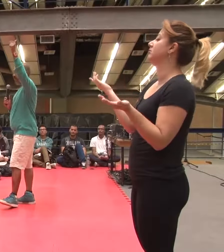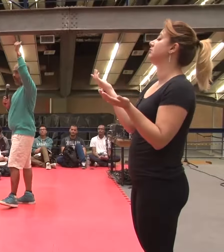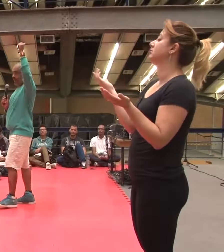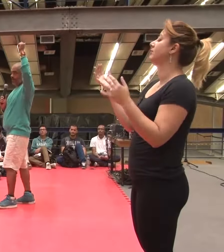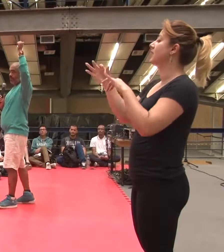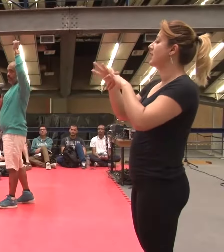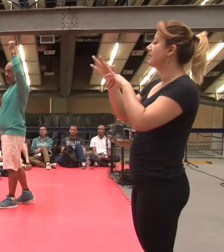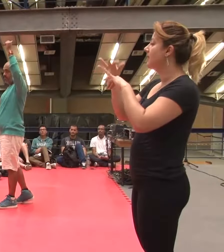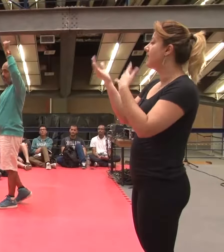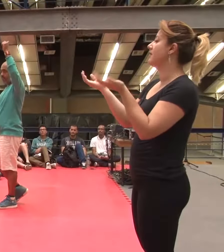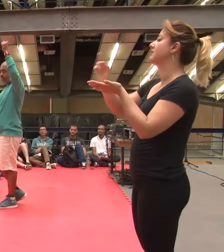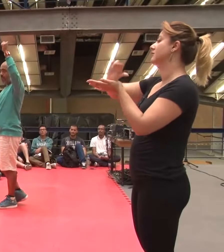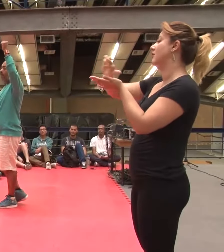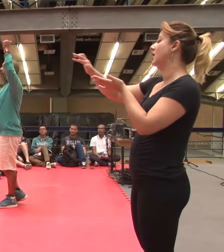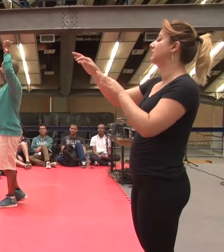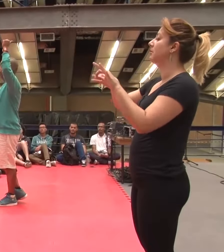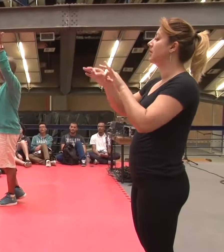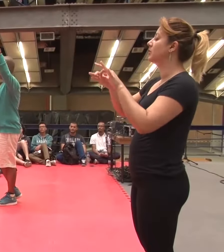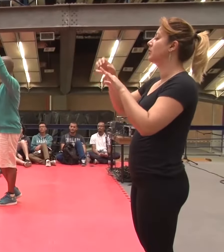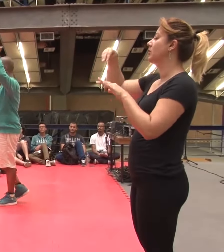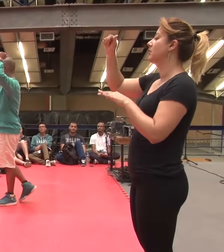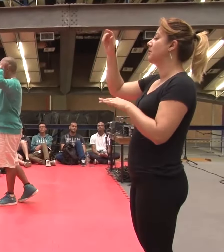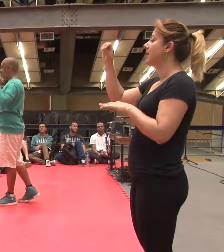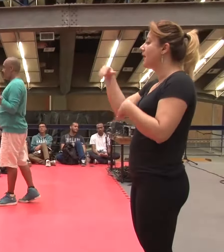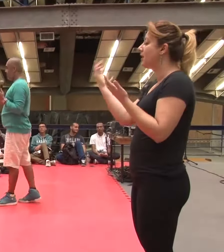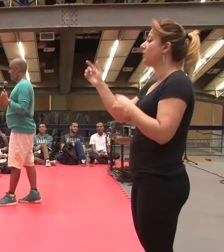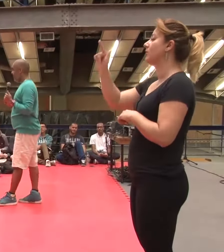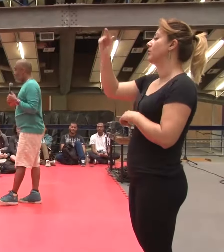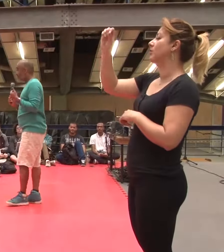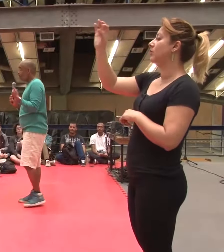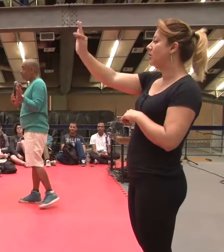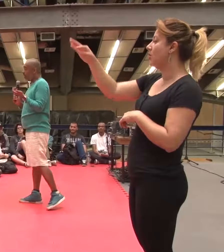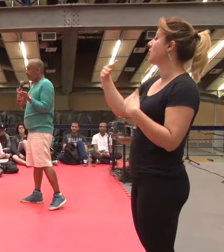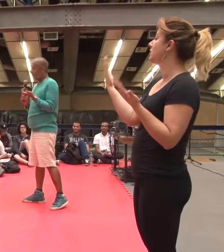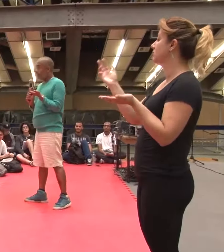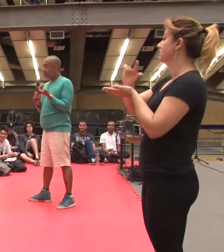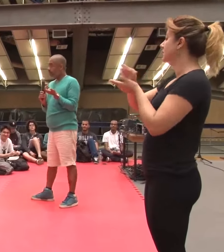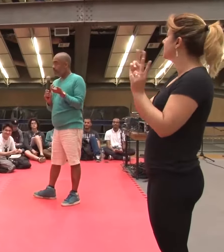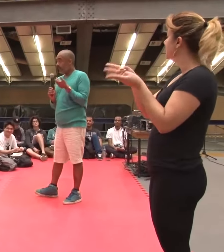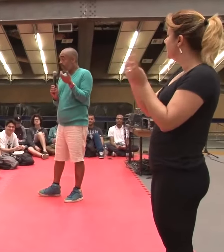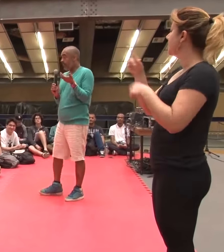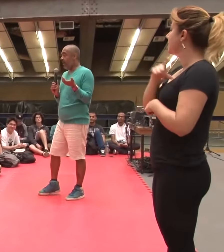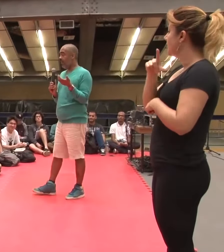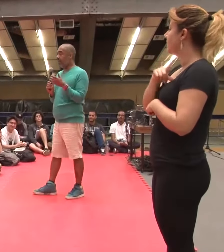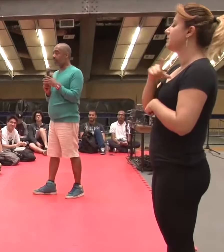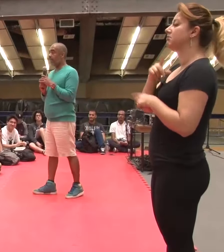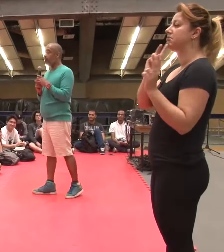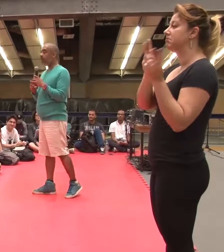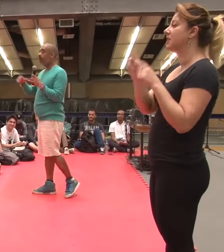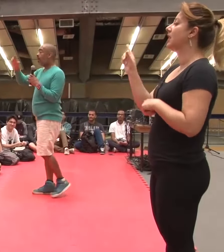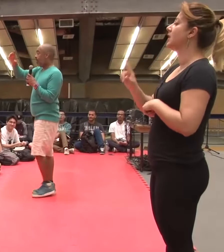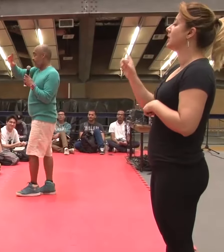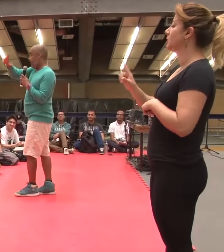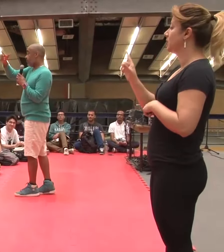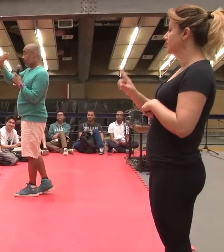Clã dos Magos, Game of Thrones, sempre houve, sempre vai haver na